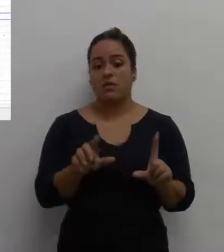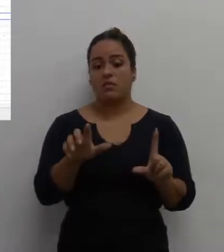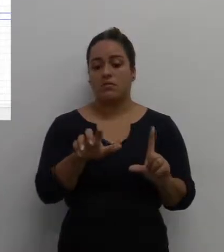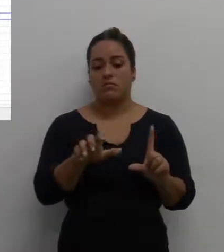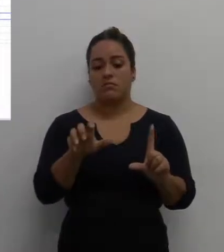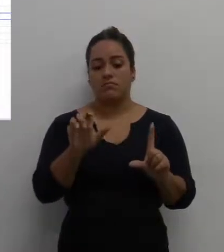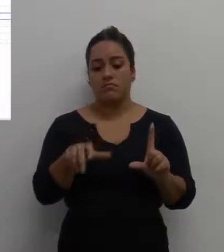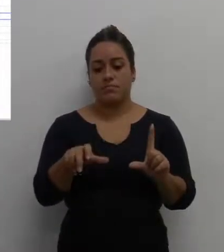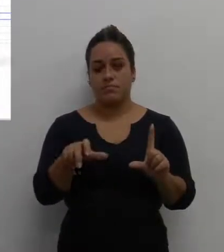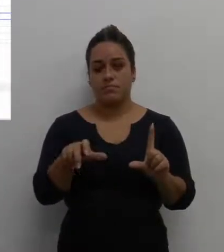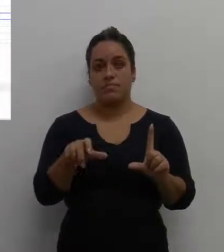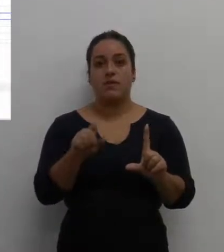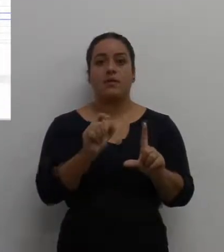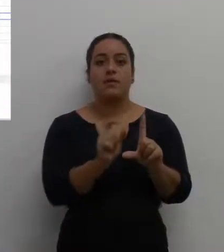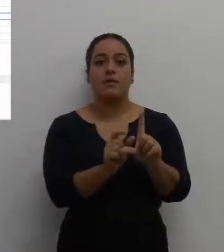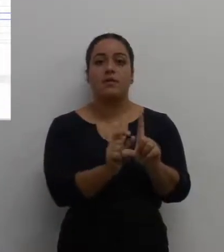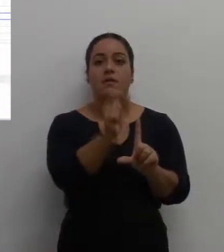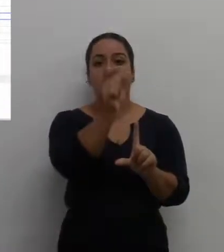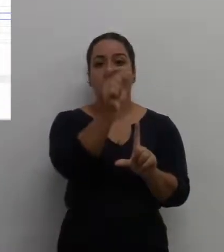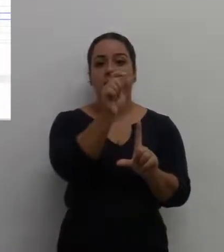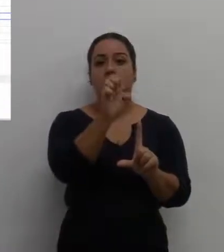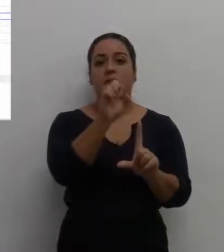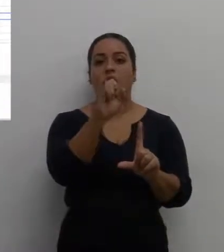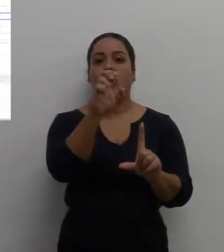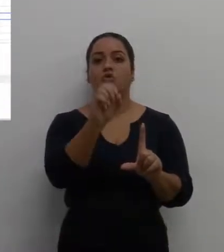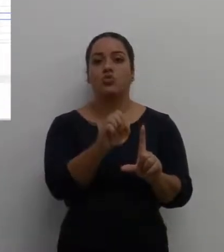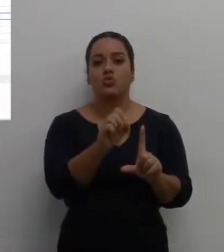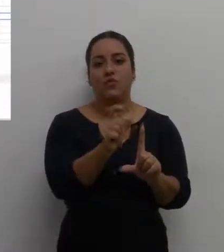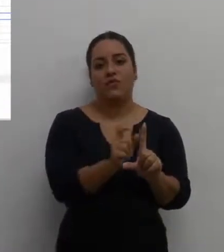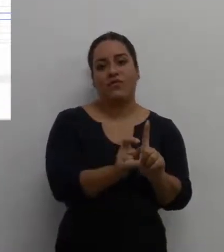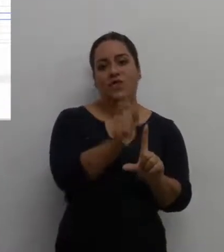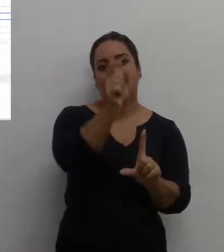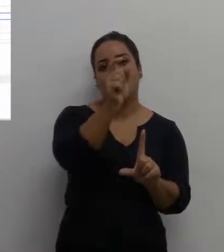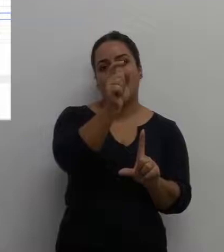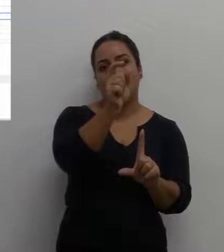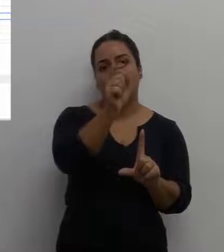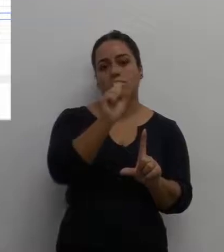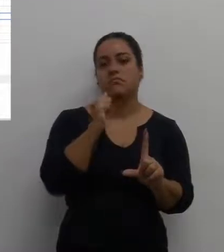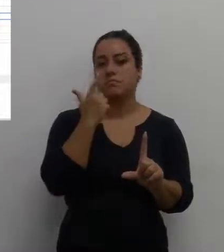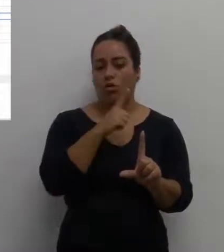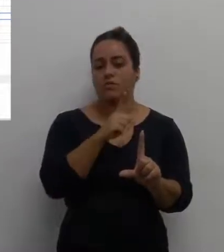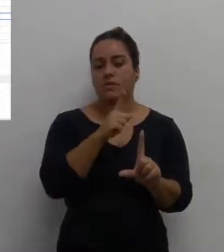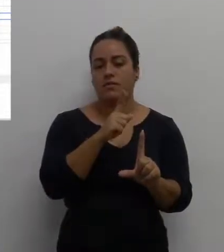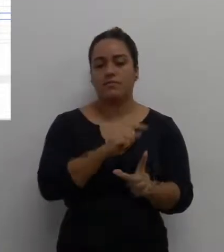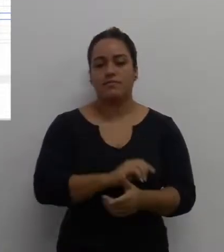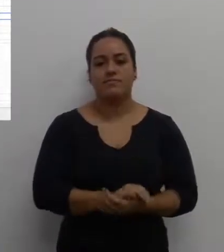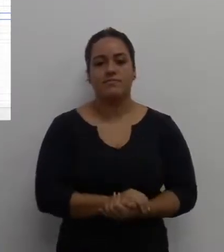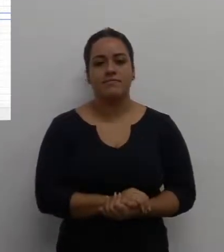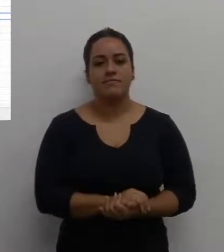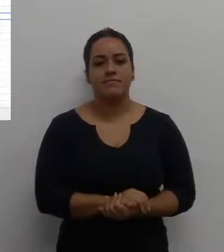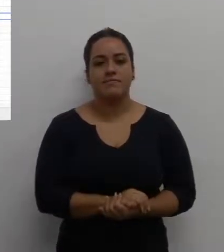eu posso também, com o botão direito, escolher eixo, colocar um título no eixo vertical.